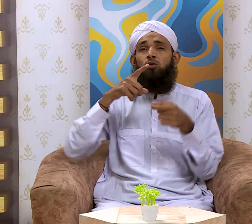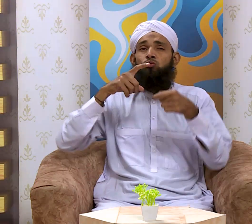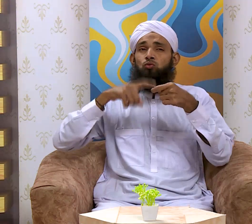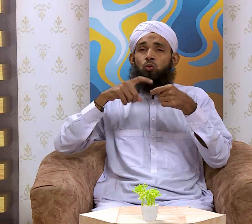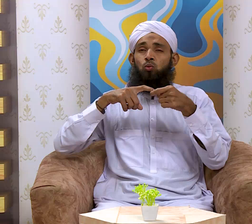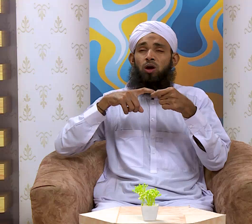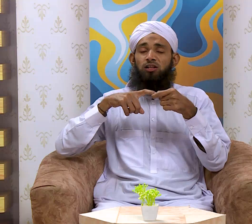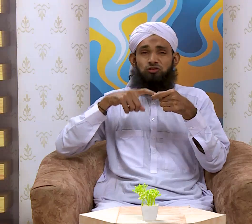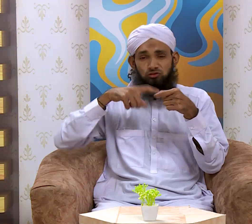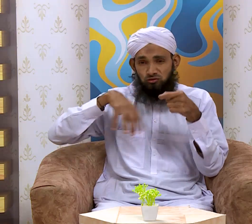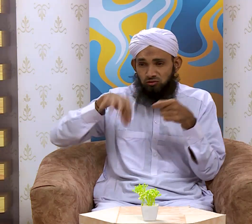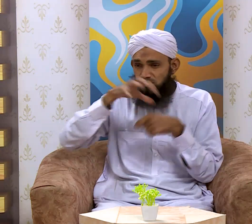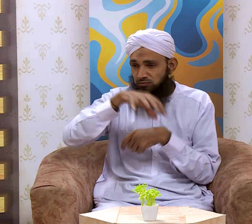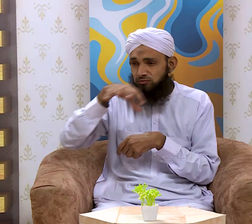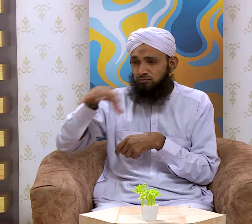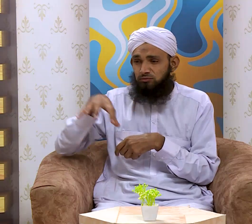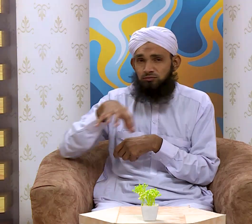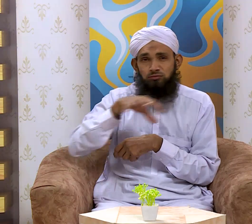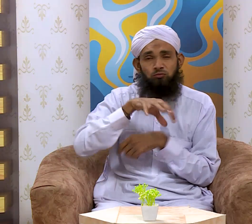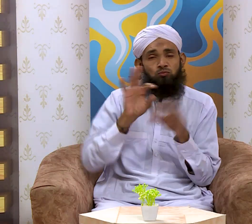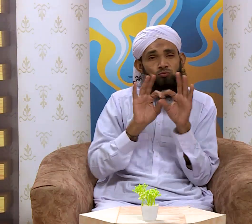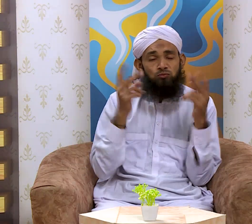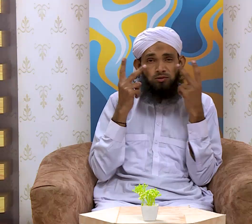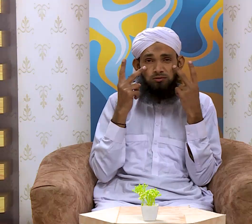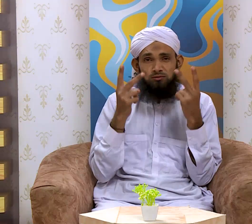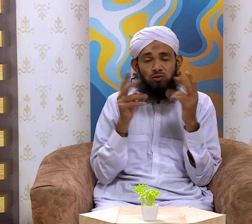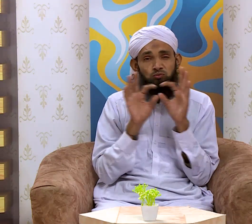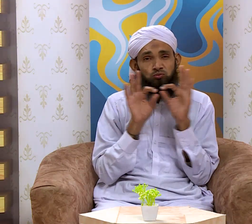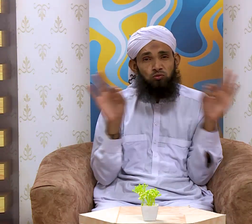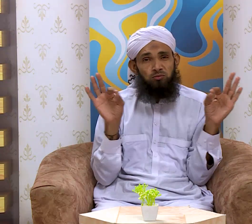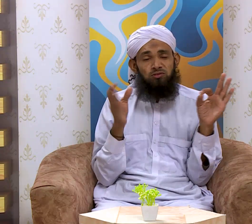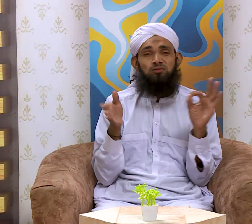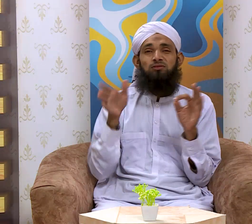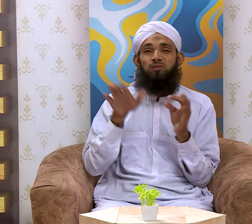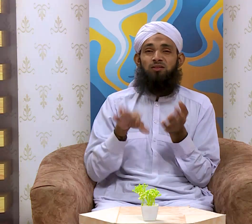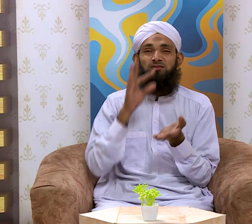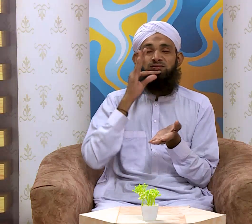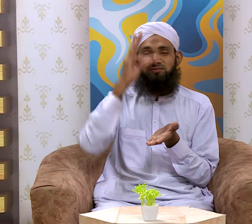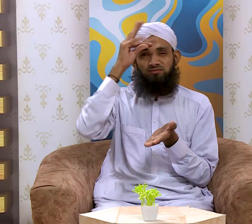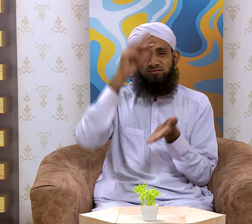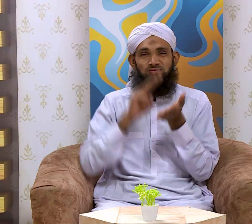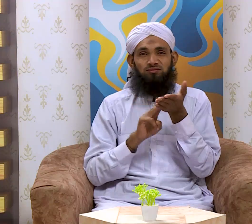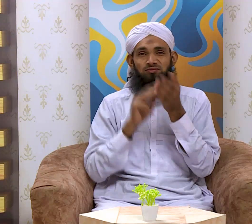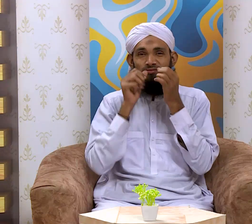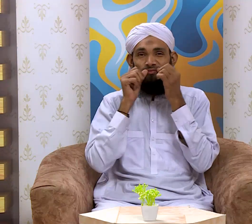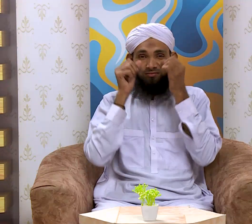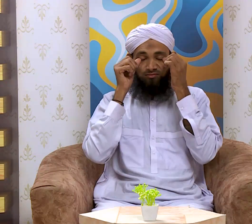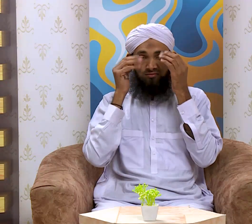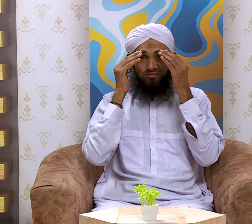دیکھا۔ یہ تمام مراحل طے ہونے کے بعد جب آپ صلی اللہ علیہ وآلہ وصحبہ وسلم مسجد حرام میں